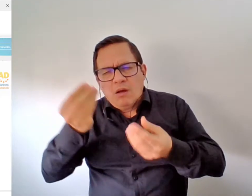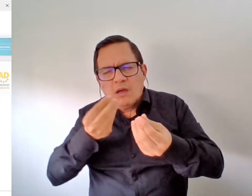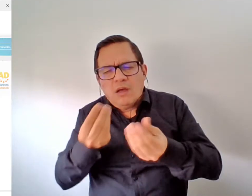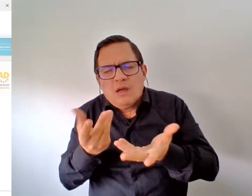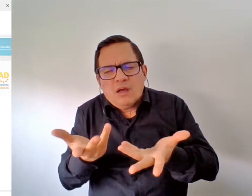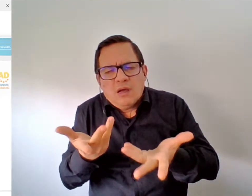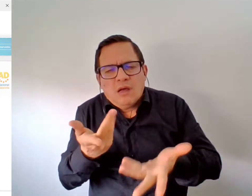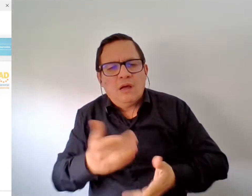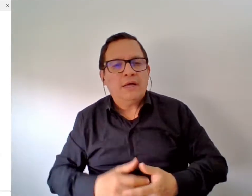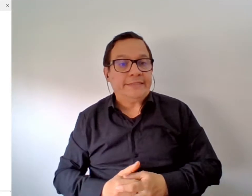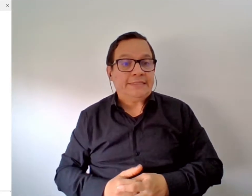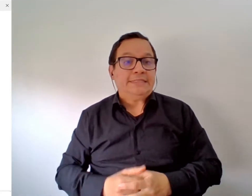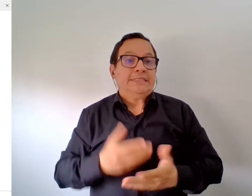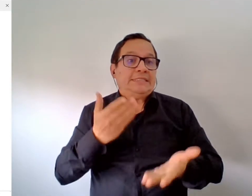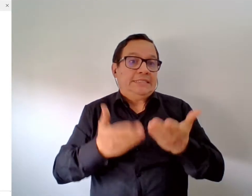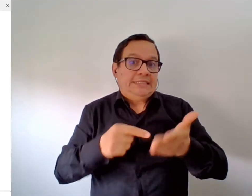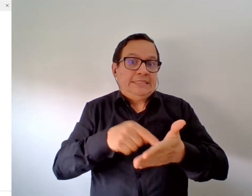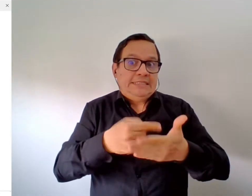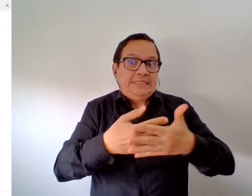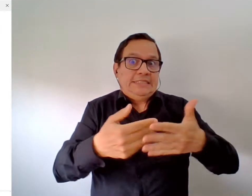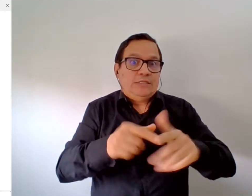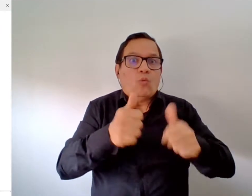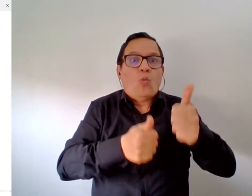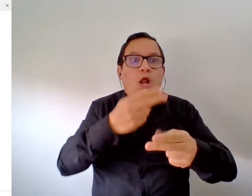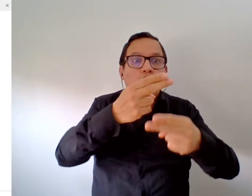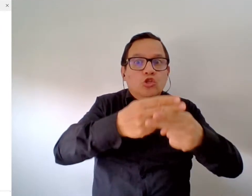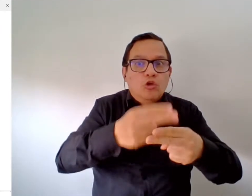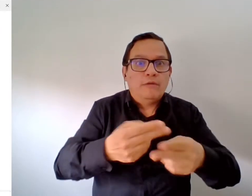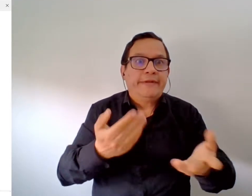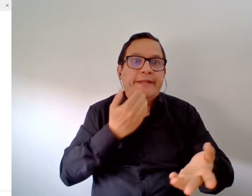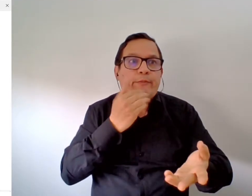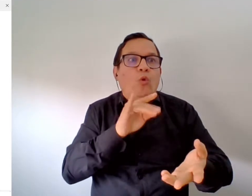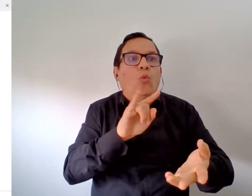Escriba en este espacio la distribución que eligió.